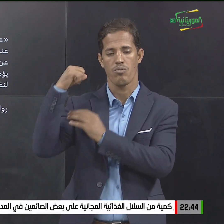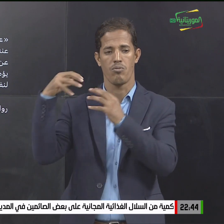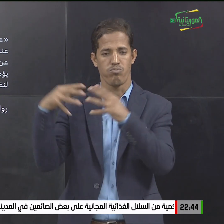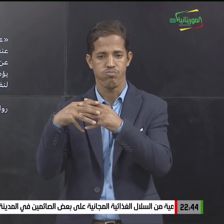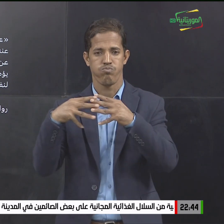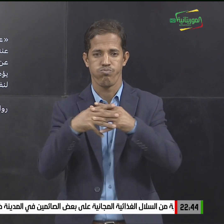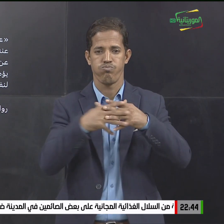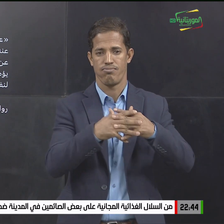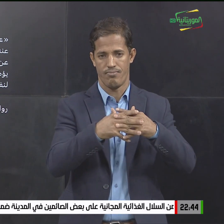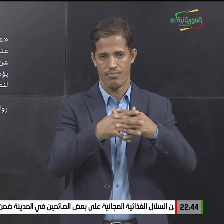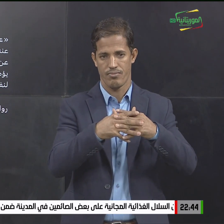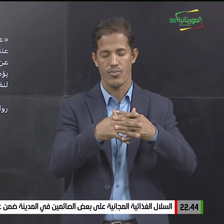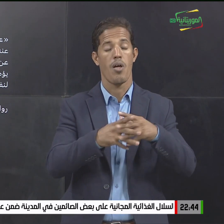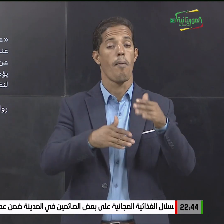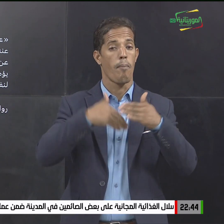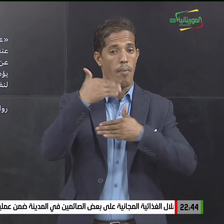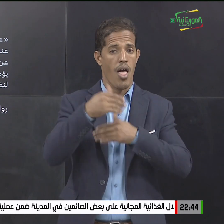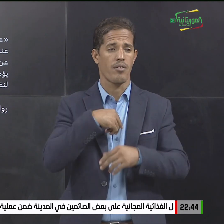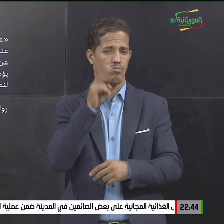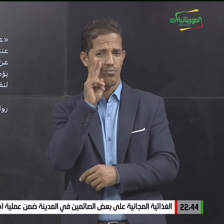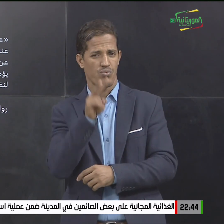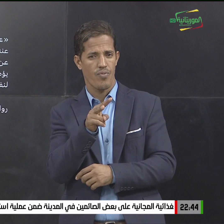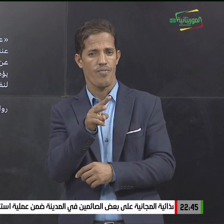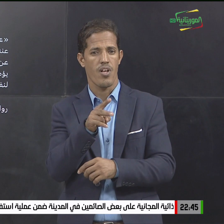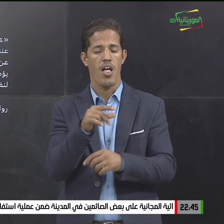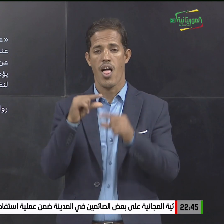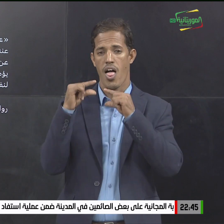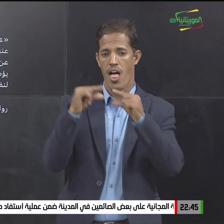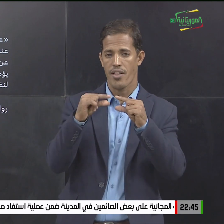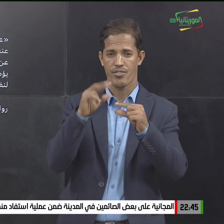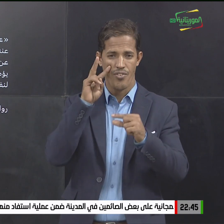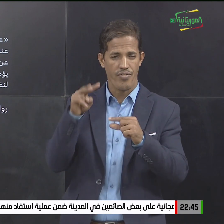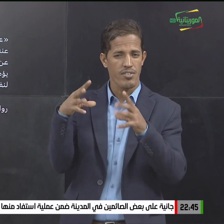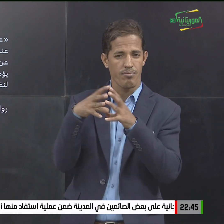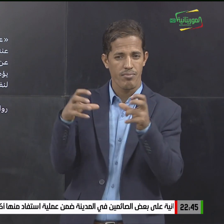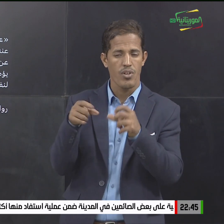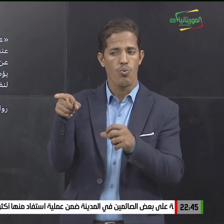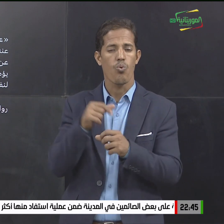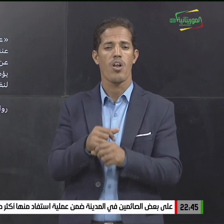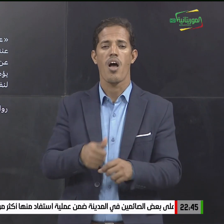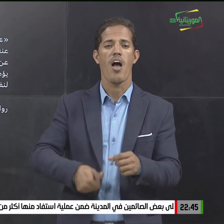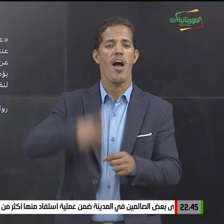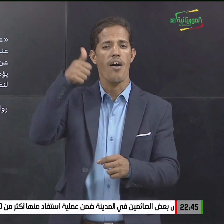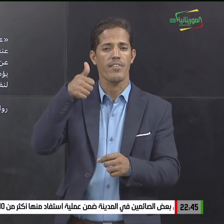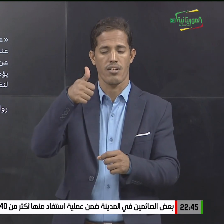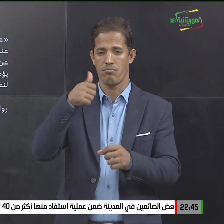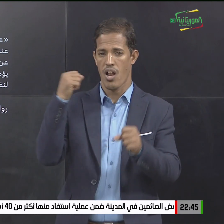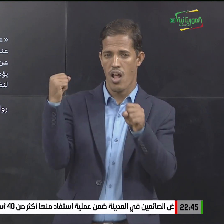وبذلك ينشأ المجتمع الإسلامي قوي الرباط متين الأساس. وإذا تأملنا الحديث وجدنا